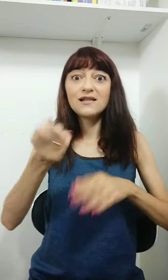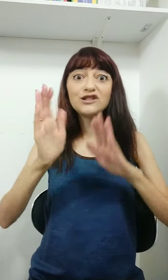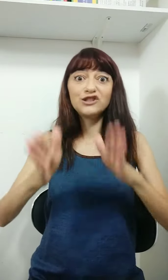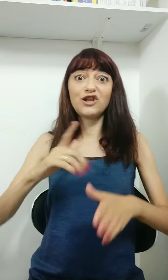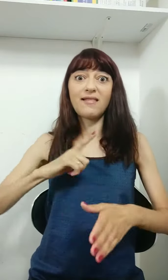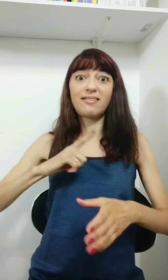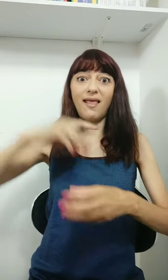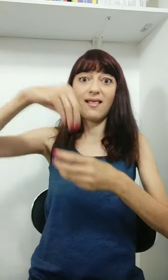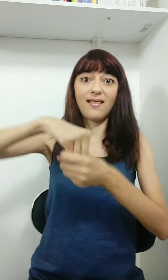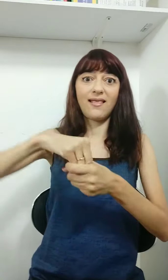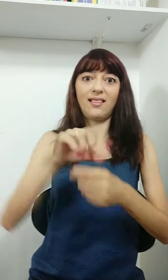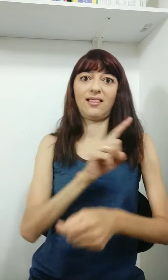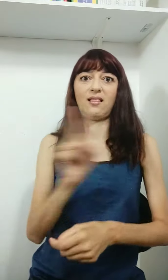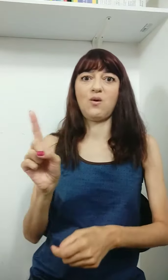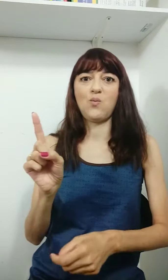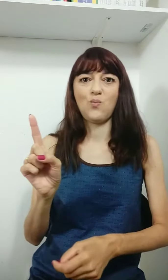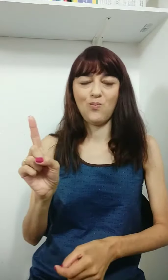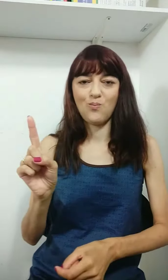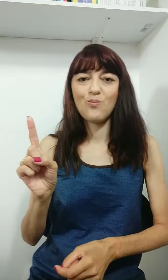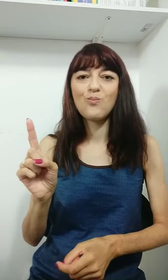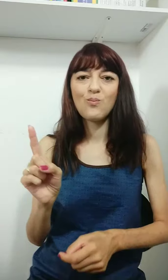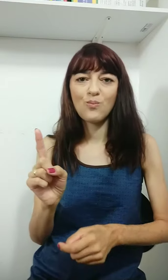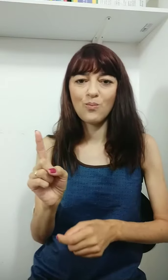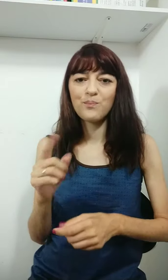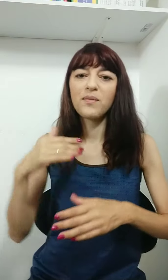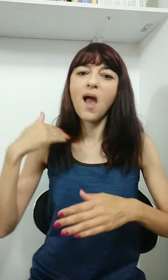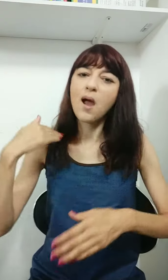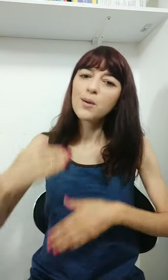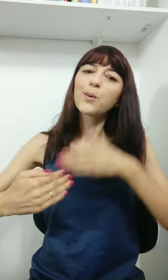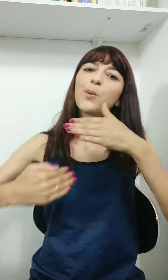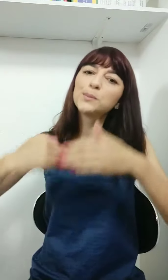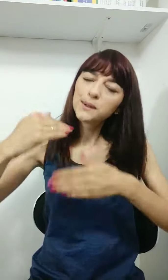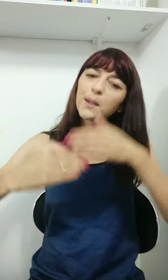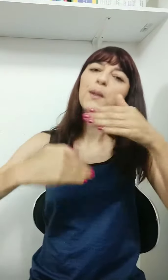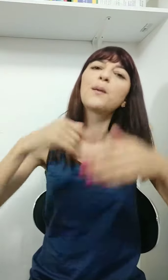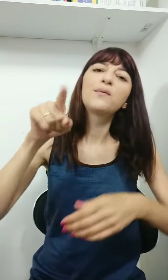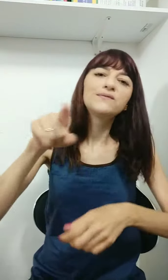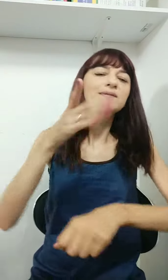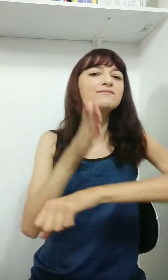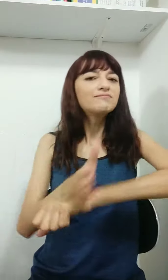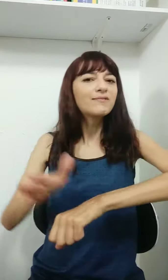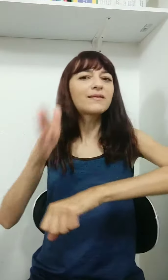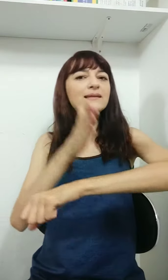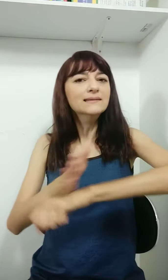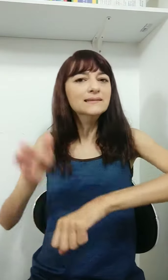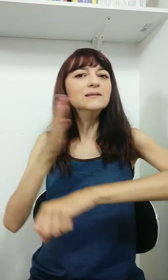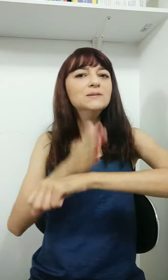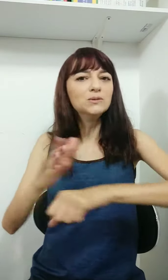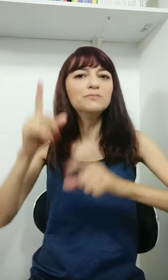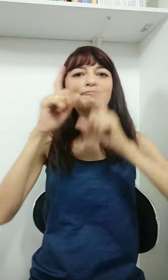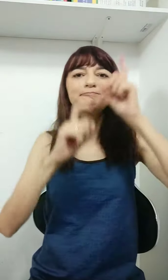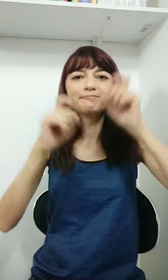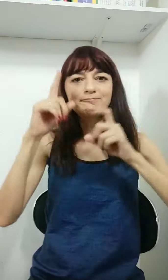Nem sempre, tá, gente? Nem sempre, porque às vezes já está incluso naquele sinal. Tá? Às vezes já está incluso naquela expressão. Então o